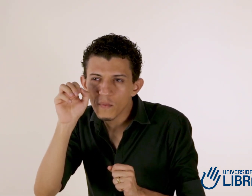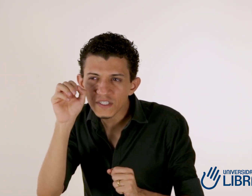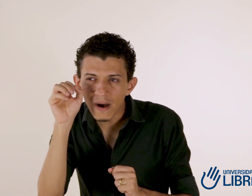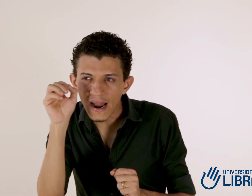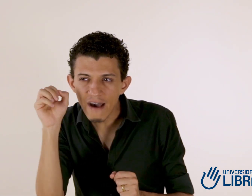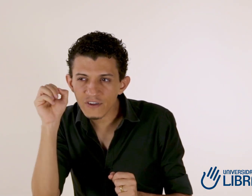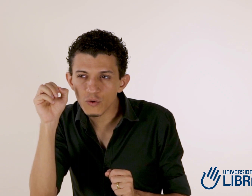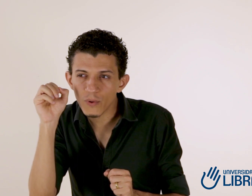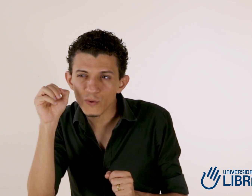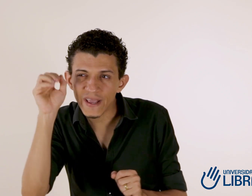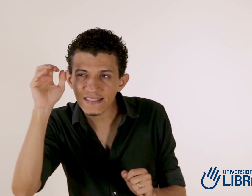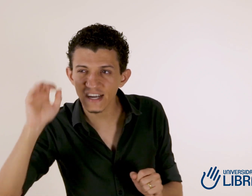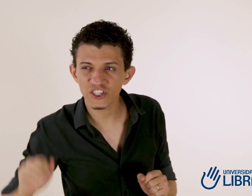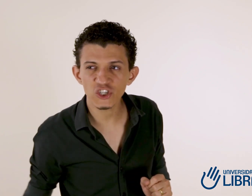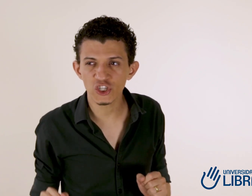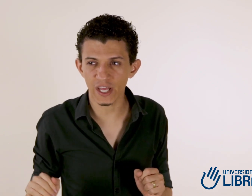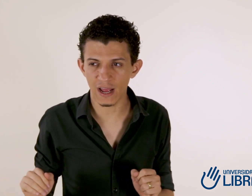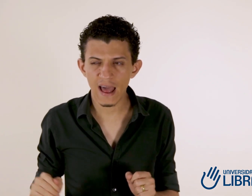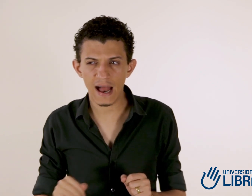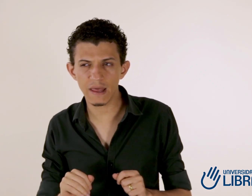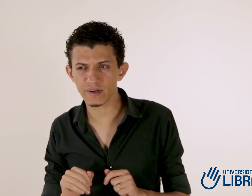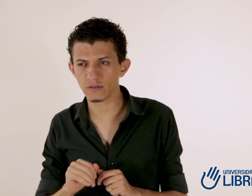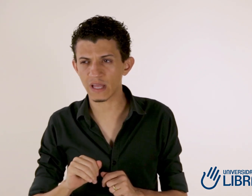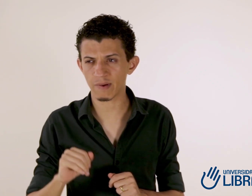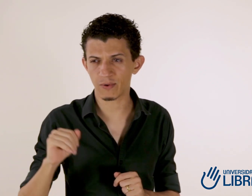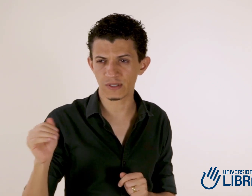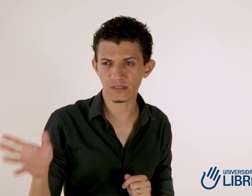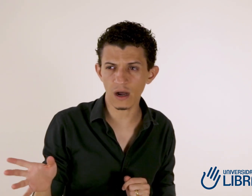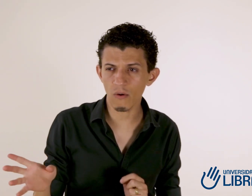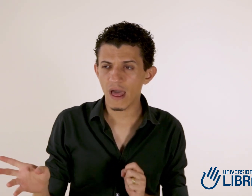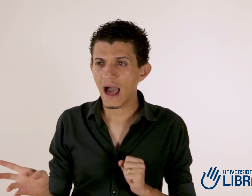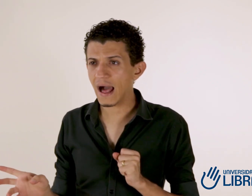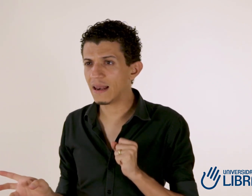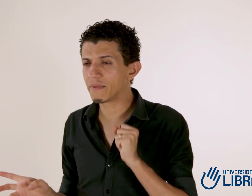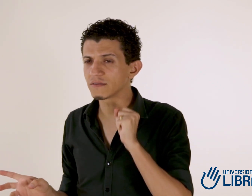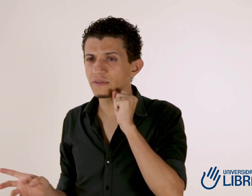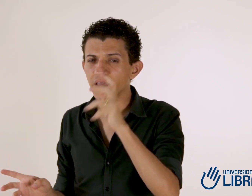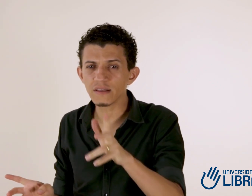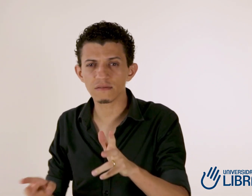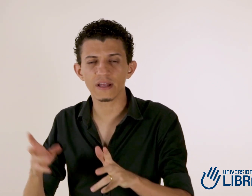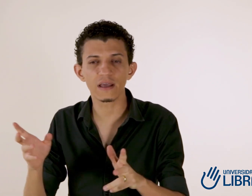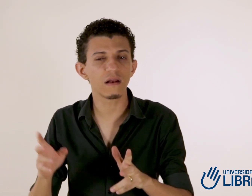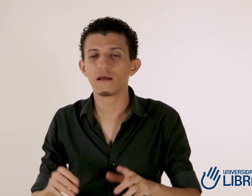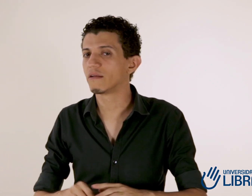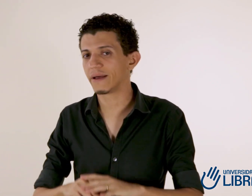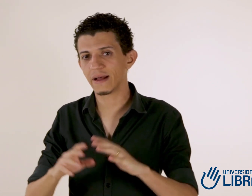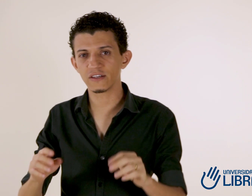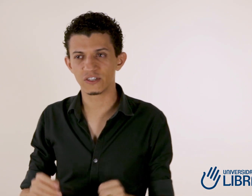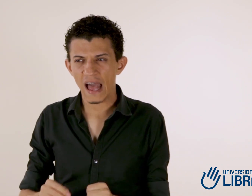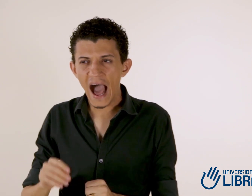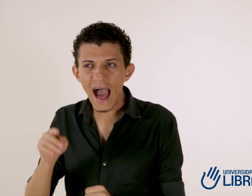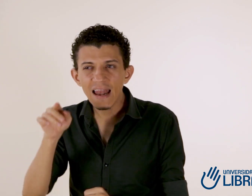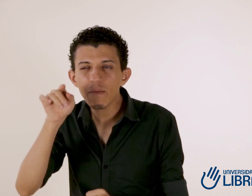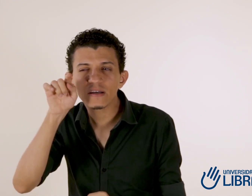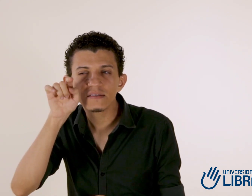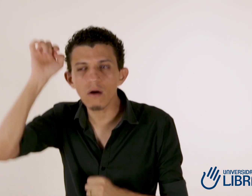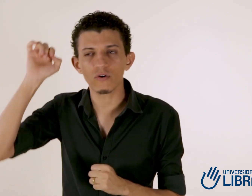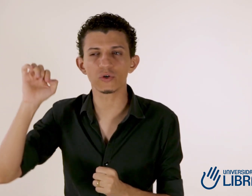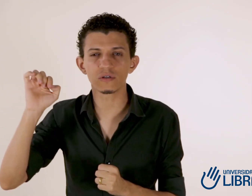algumas palavras do português que a gente tira. A Libras não tem preposição, a Libras não tem isso, não tem aquilo. Não é nada disso. Ah, a Libras não conjuga os